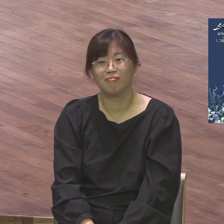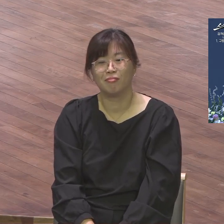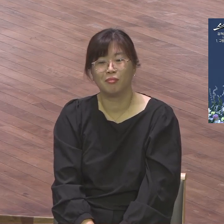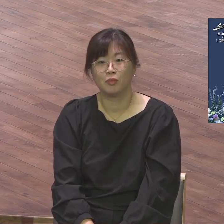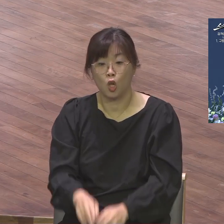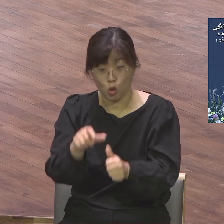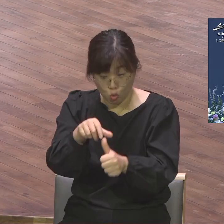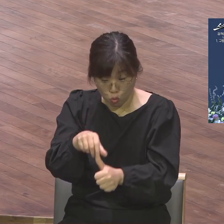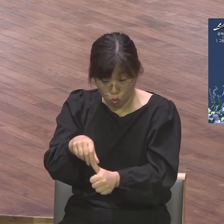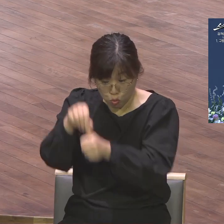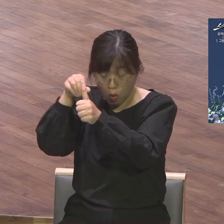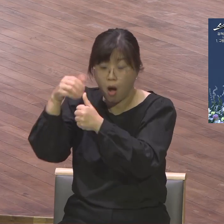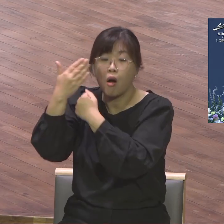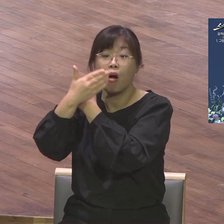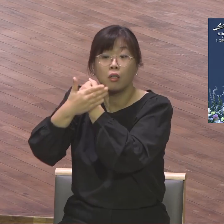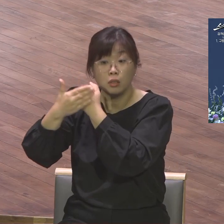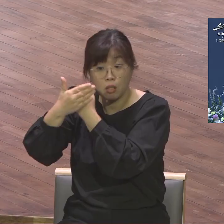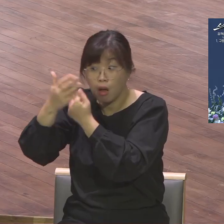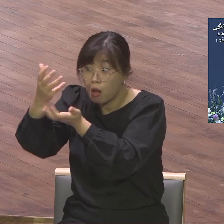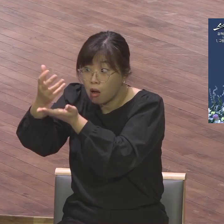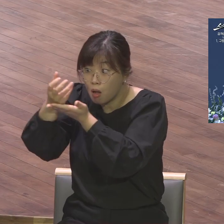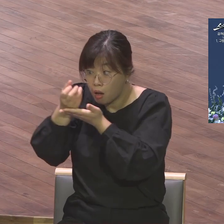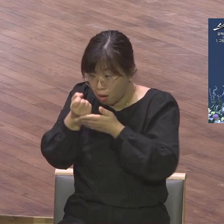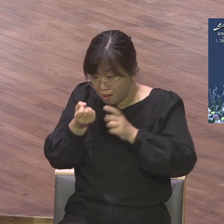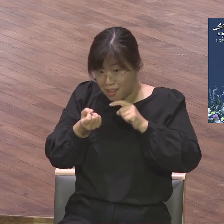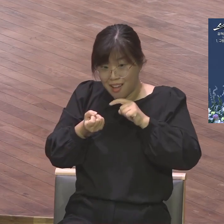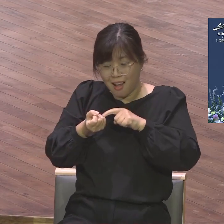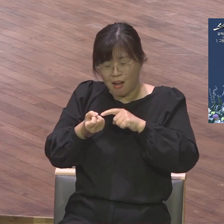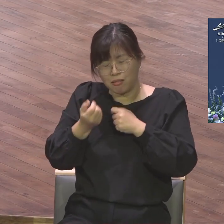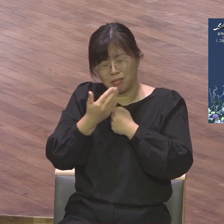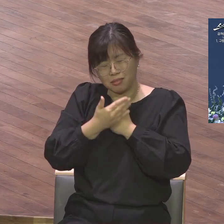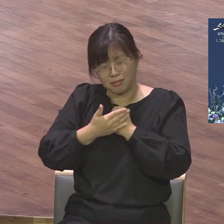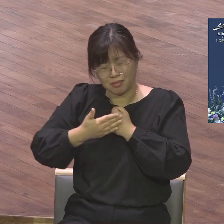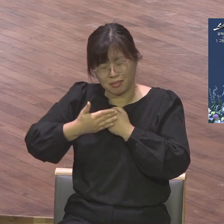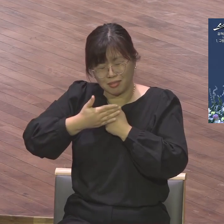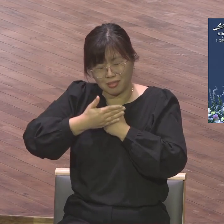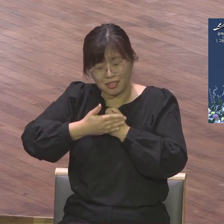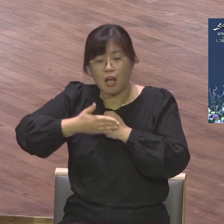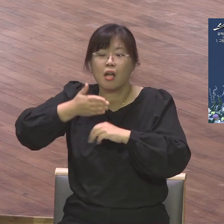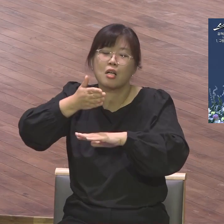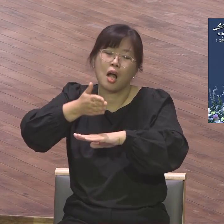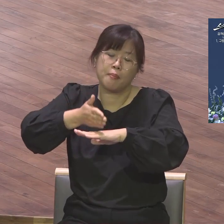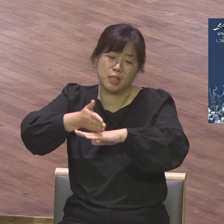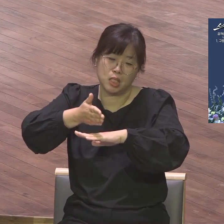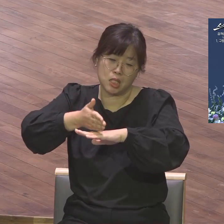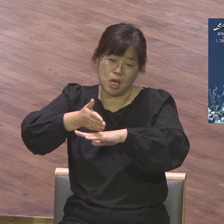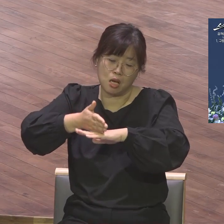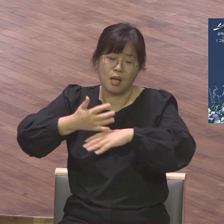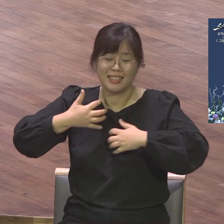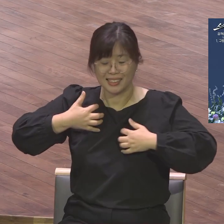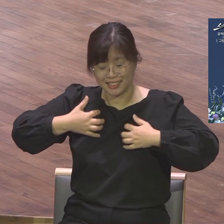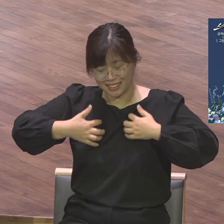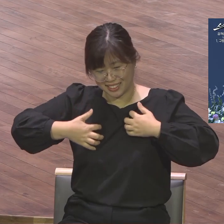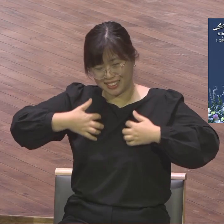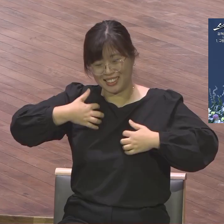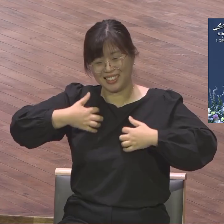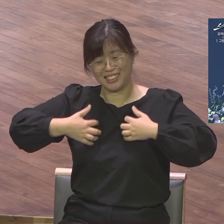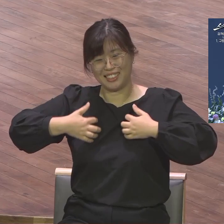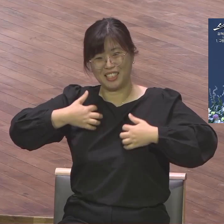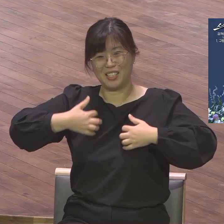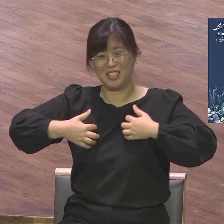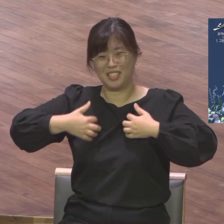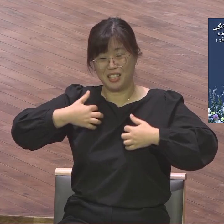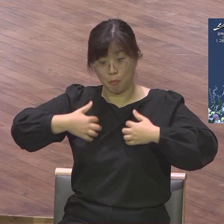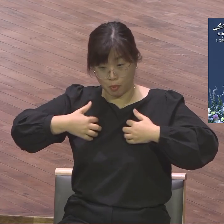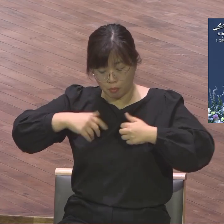구원의 은혜를 받은 그리스도인은요 그 은혜에 대한 감사와 기쁨의 입술을